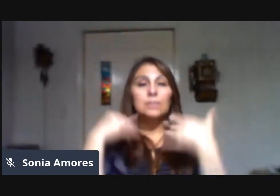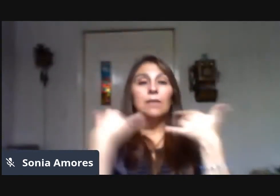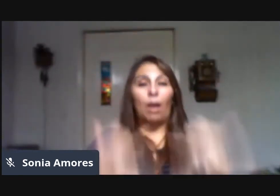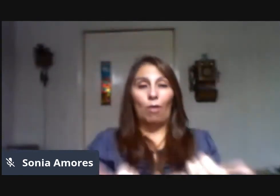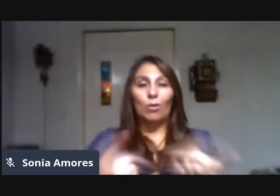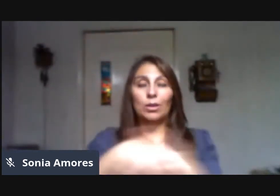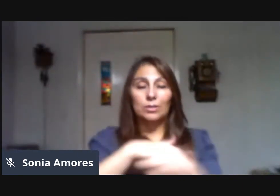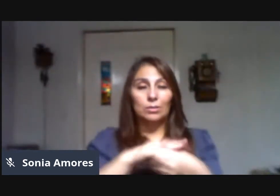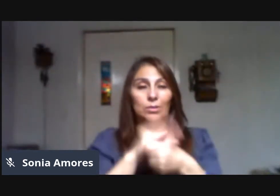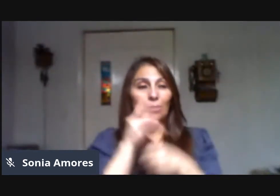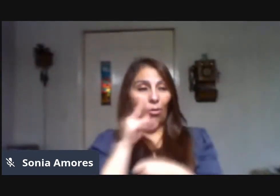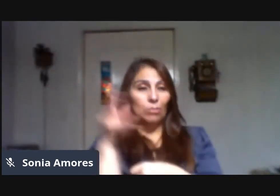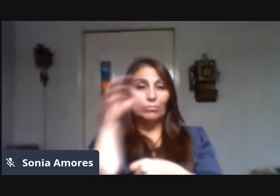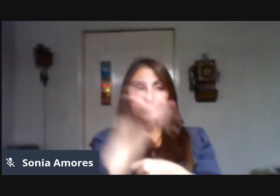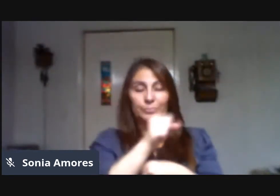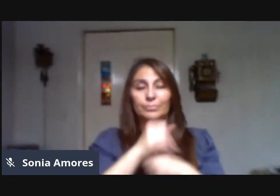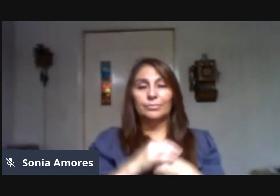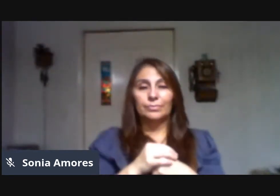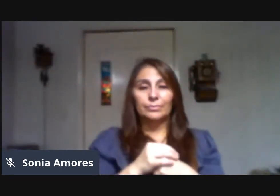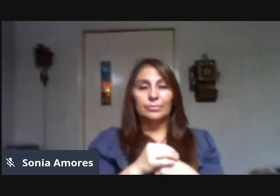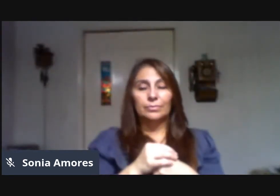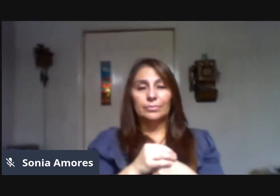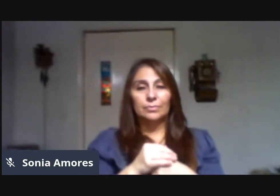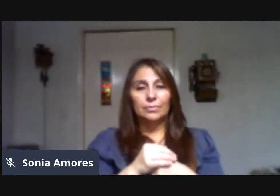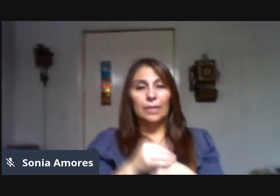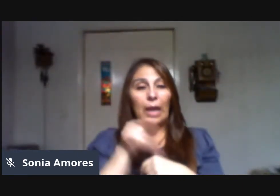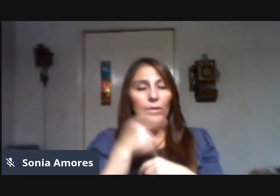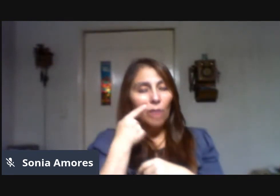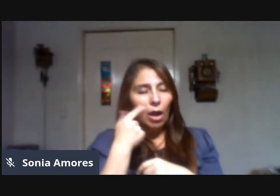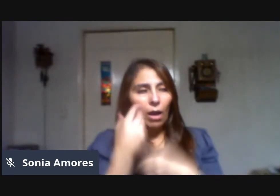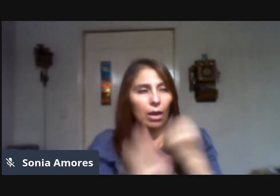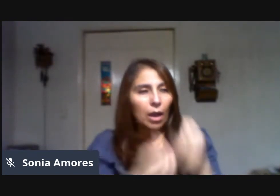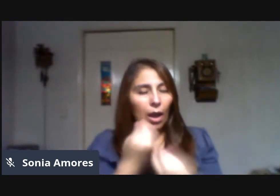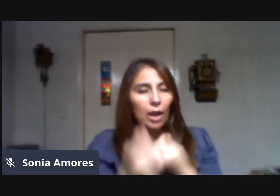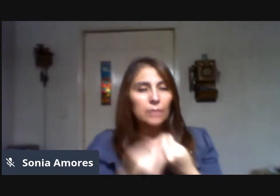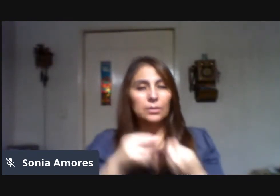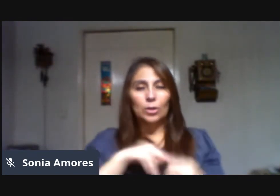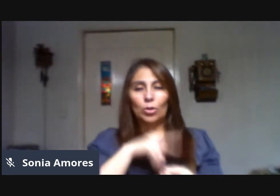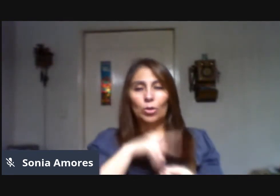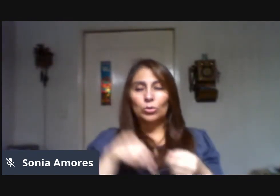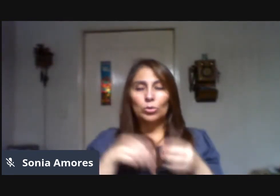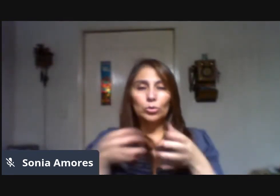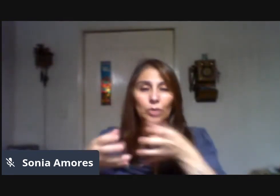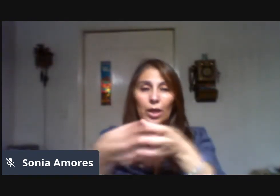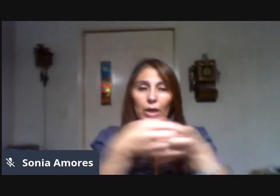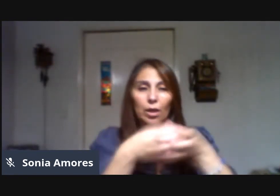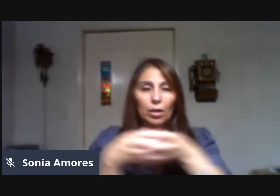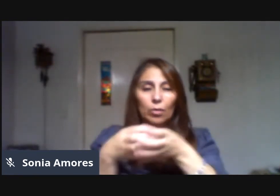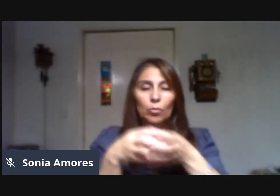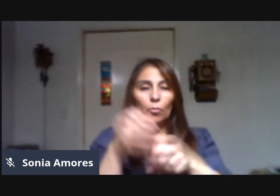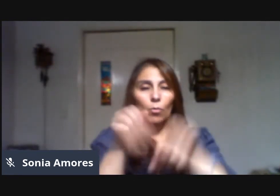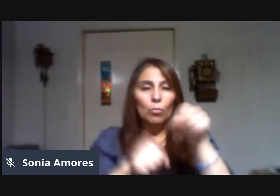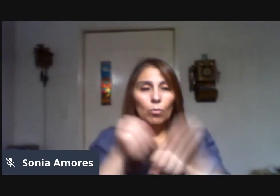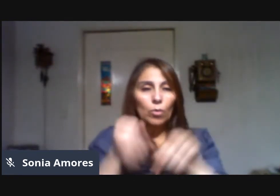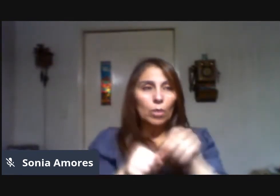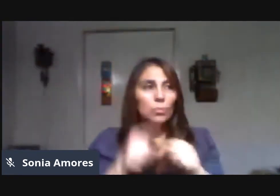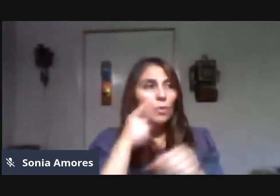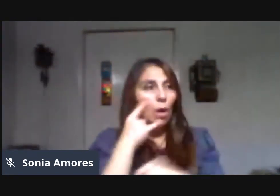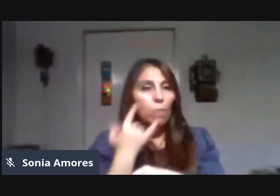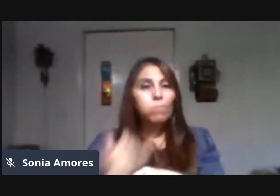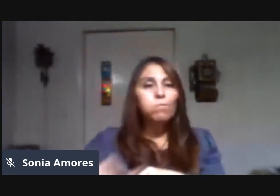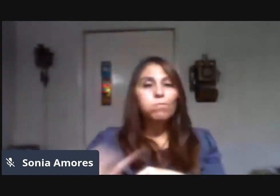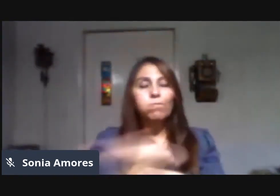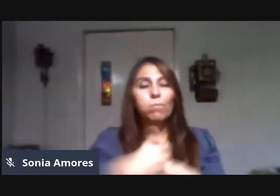estas apuestas lo que nos permiten pensarnos es cómo colectivamente logramos generar fisuras a esto que venimos identificando como